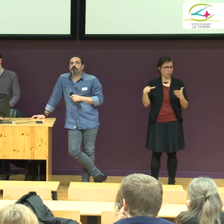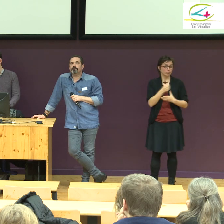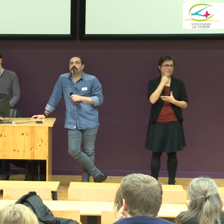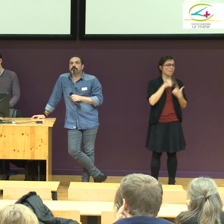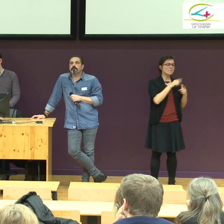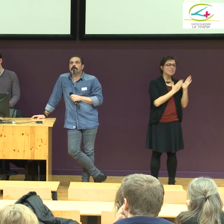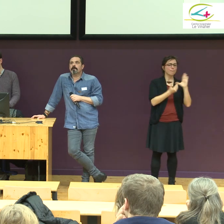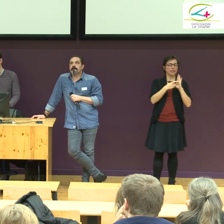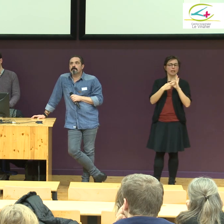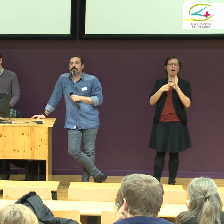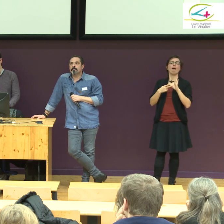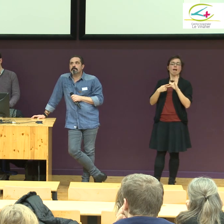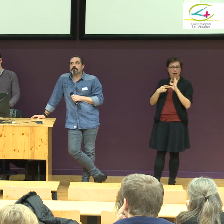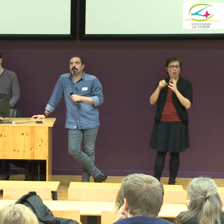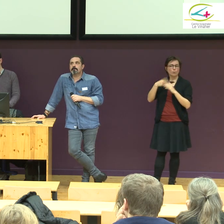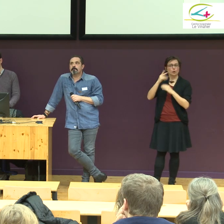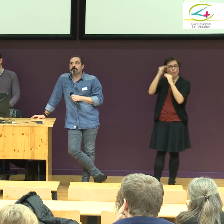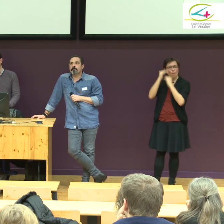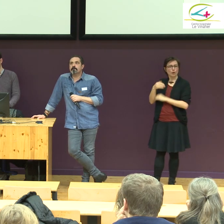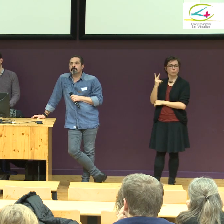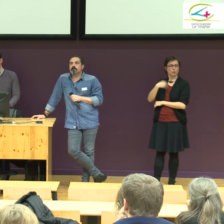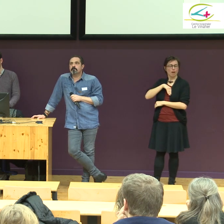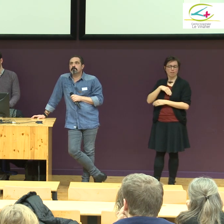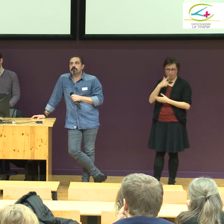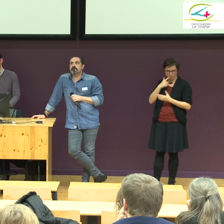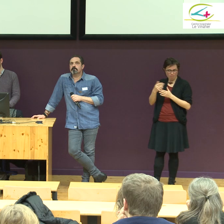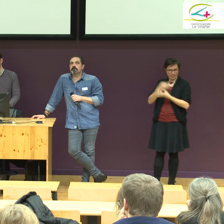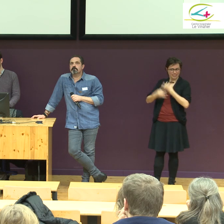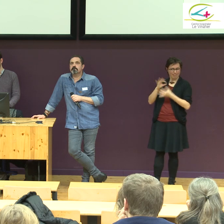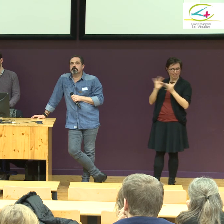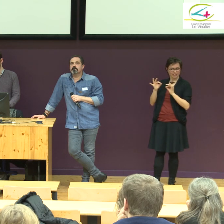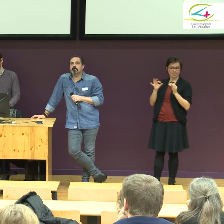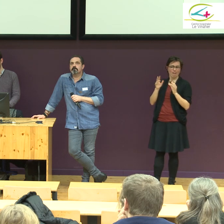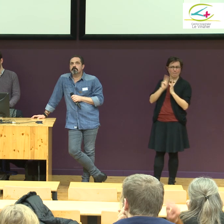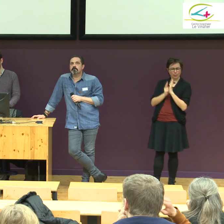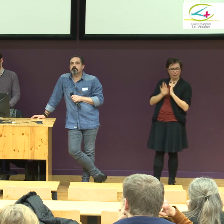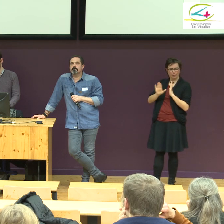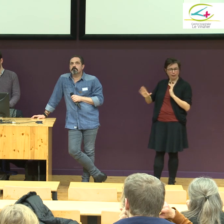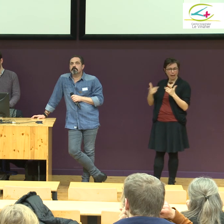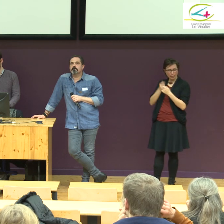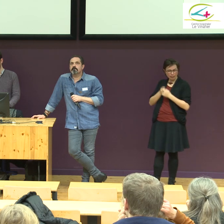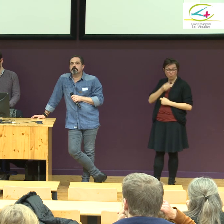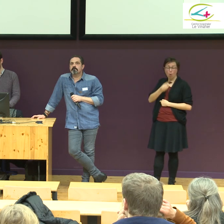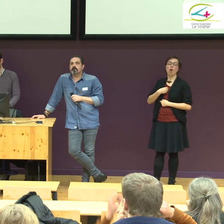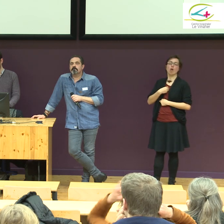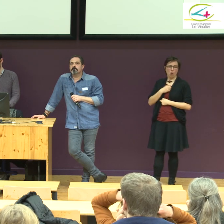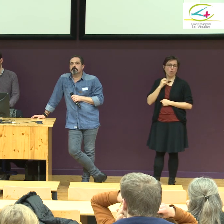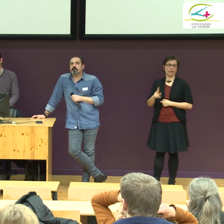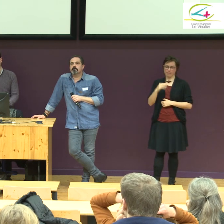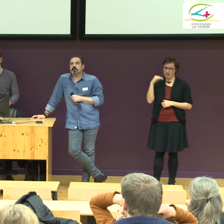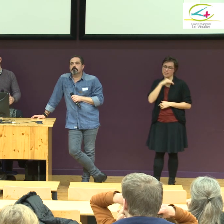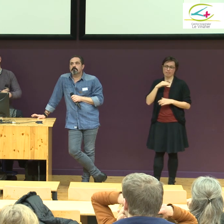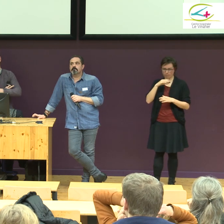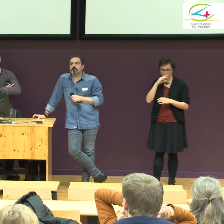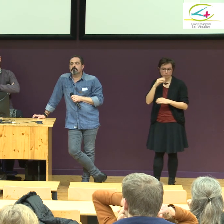le CMD croyait entre guillemets plus le besoin de délivrer des créneaux d'urgence ou des créneaux rapides de prise en charge. Et ça, c'était vraiment parce qu'ils